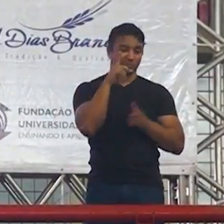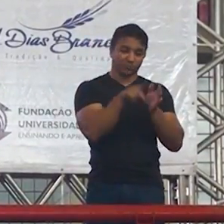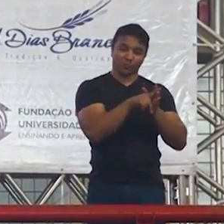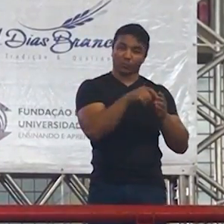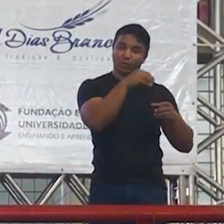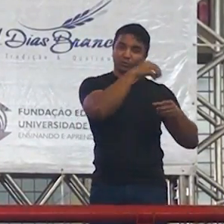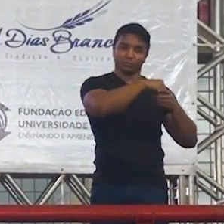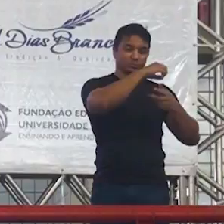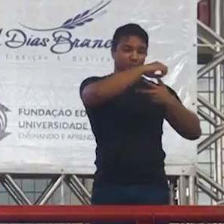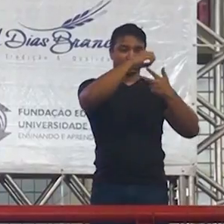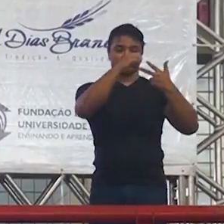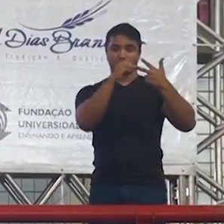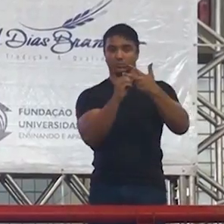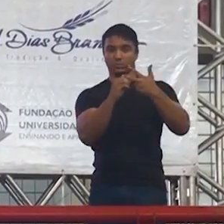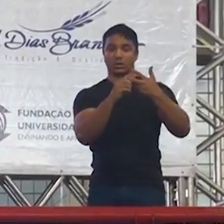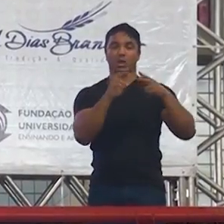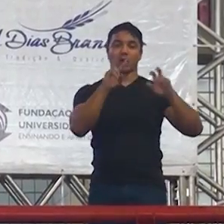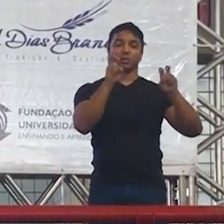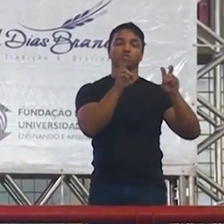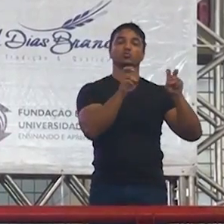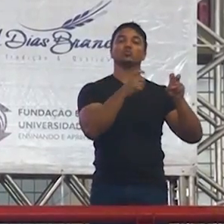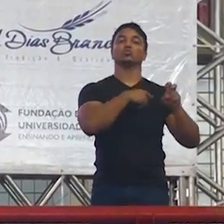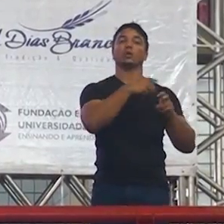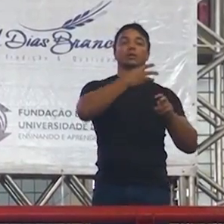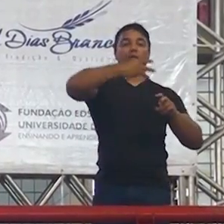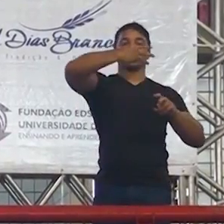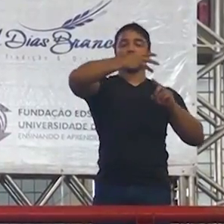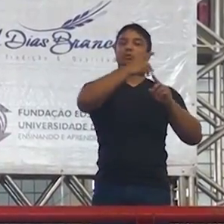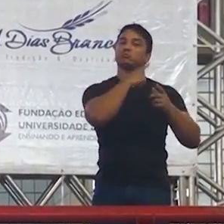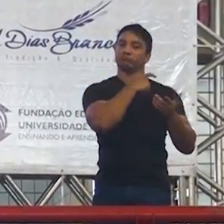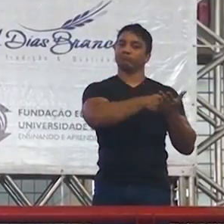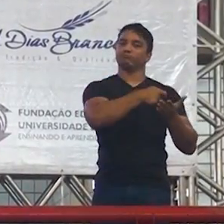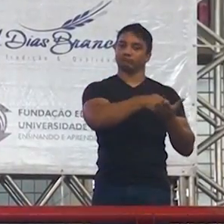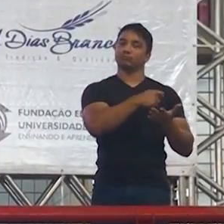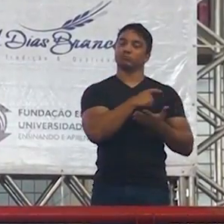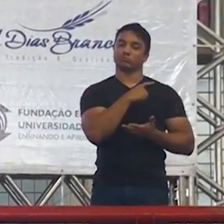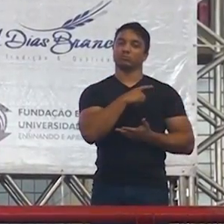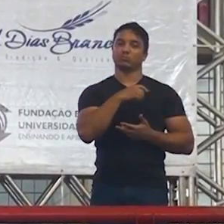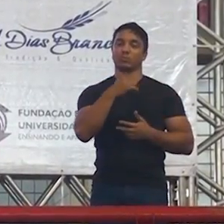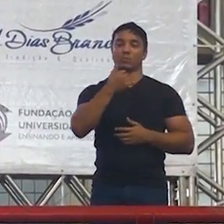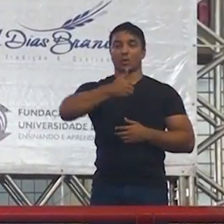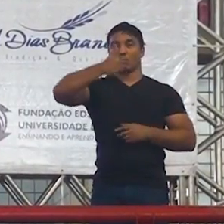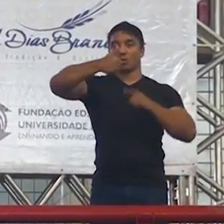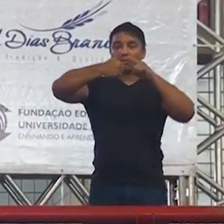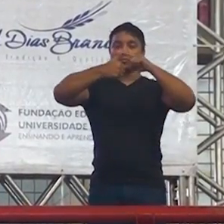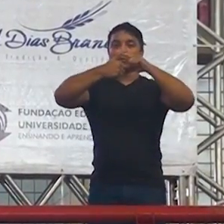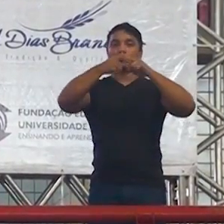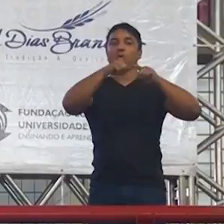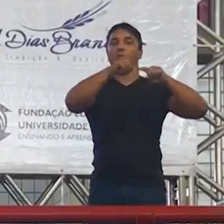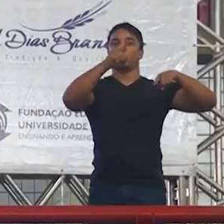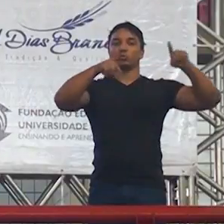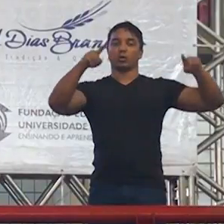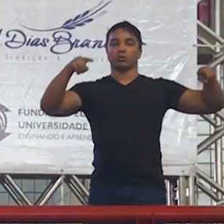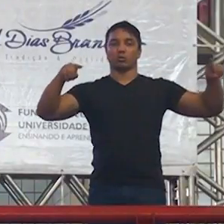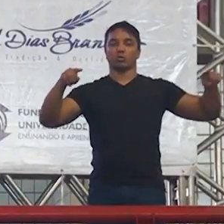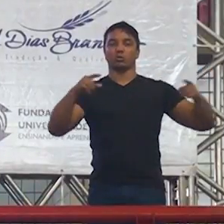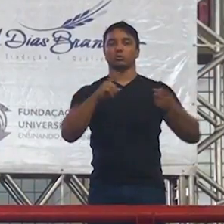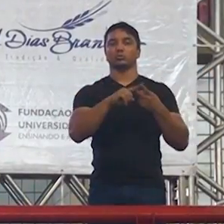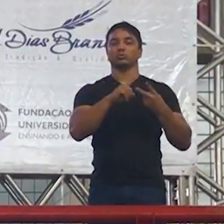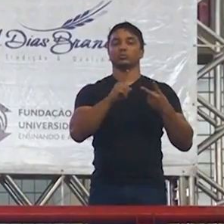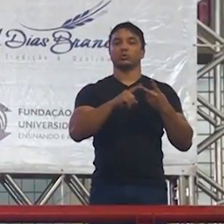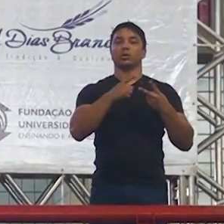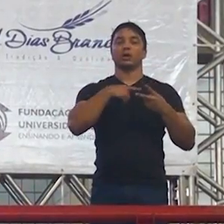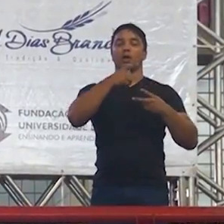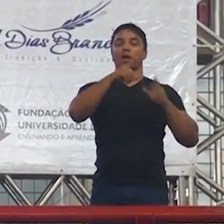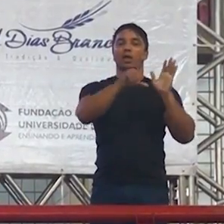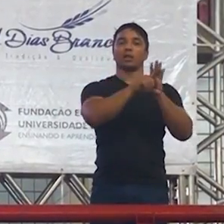Enem, é o terceiro assunto mais cobrado. Primeiro, fenômenos ondulatórios. Segundo, as leis de